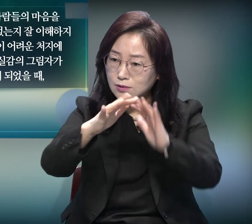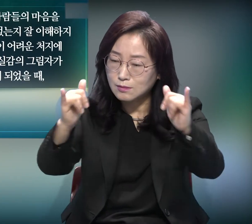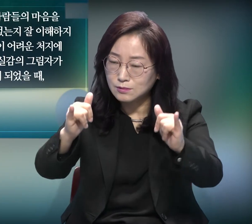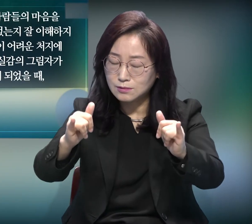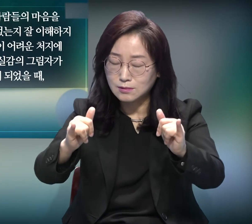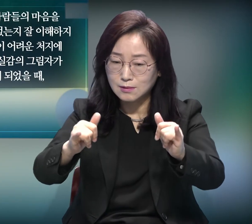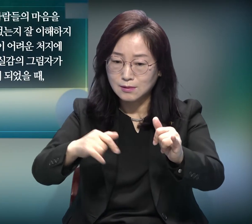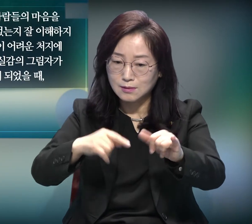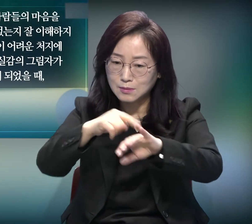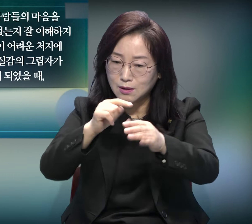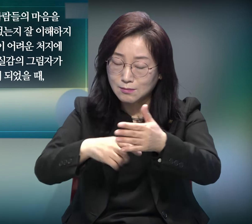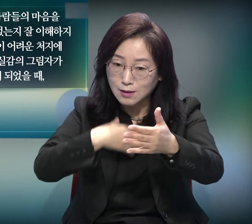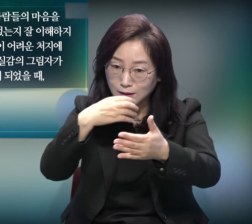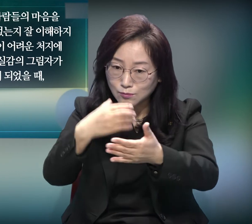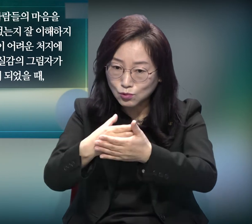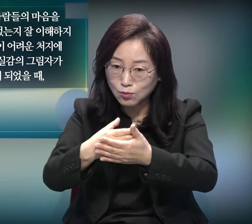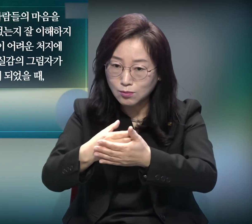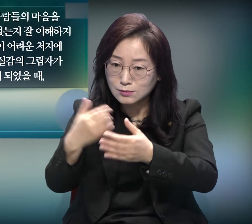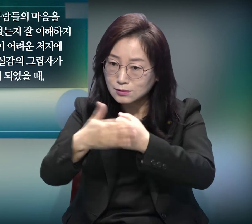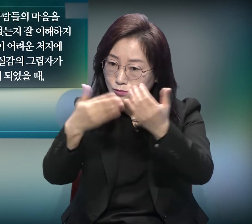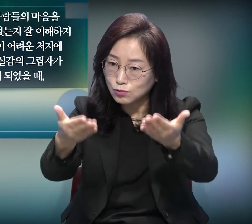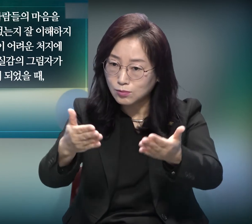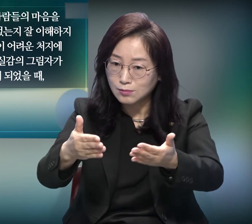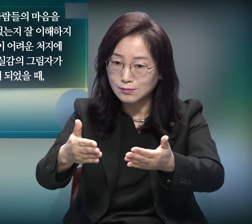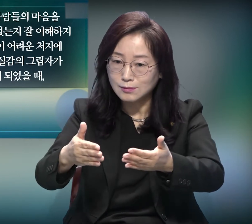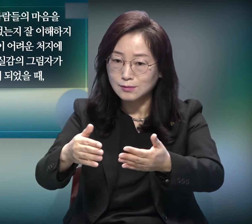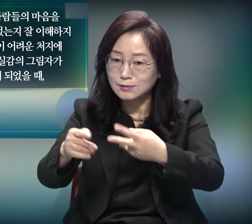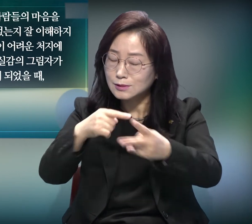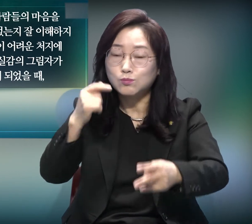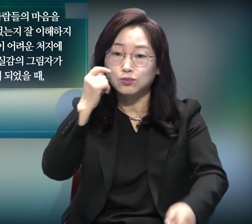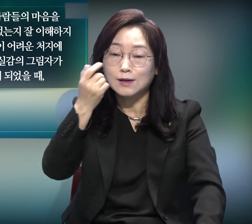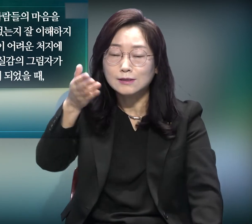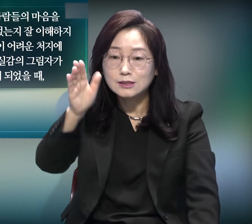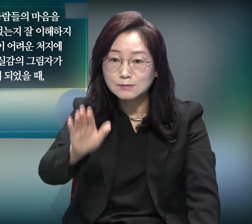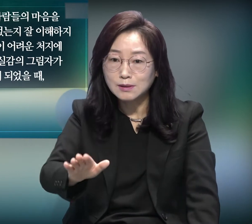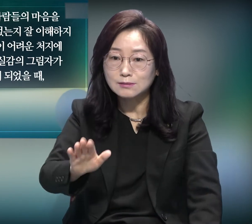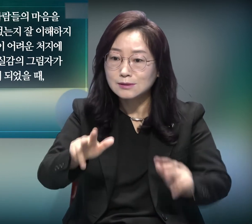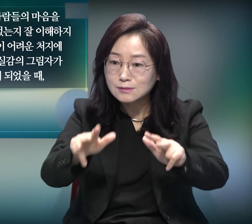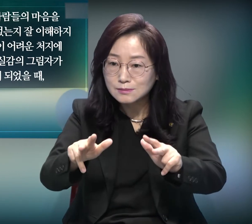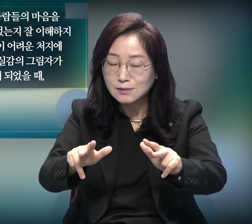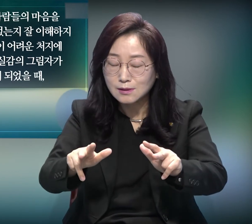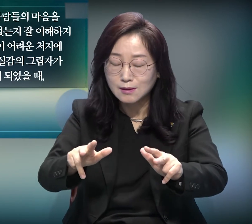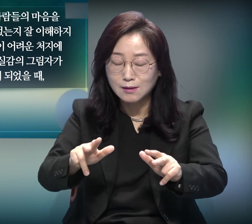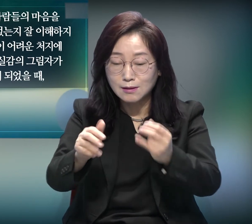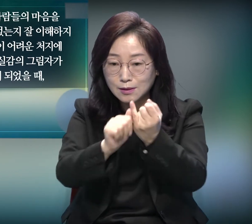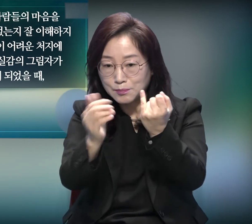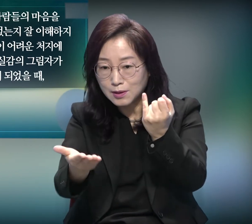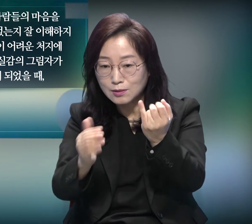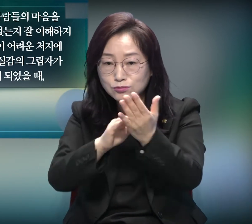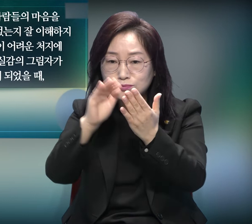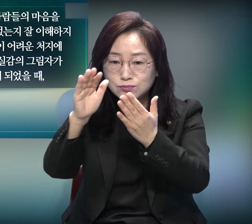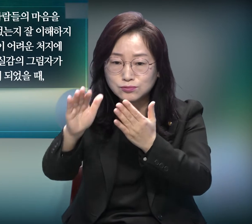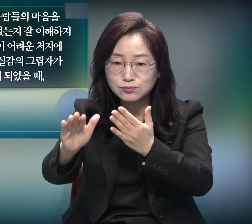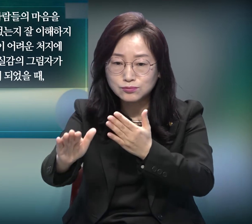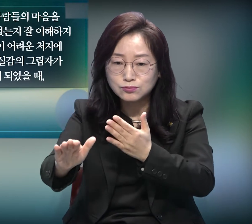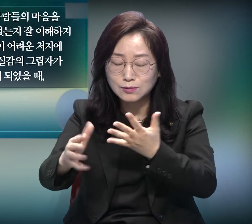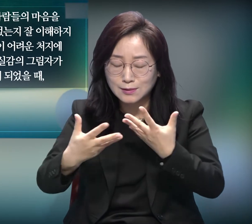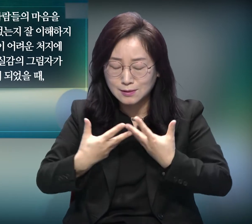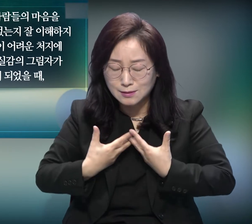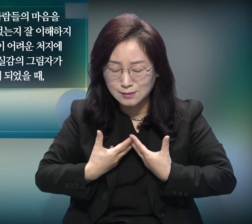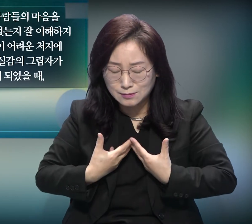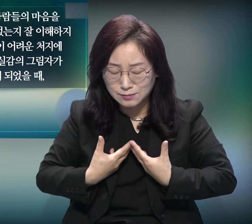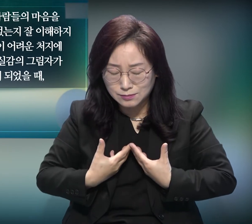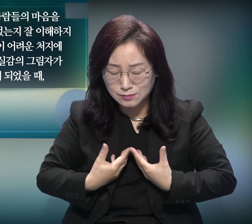이해하지 못했습니다. 그러나 내 자신이 어려운 처지에 이르게 되었을 때 엄청난 상실감의 그림자가 내 앞길에